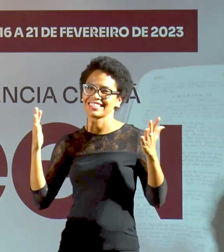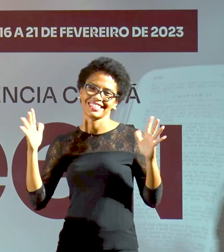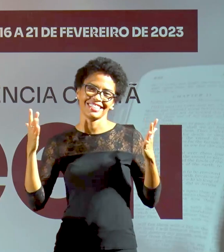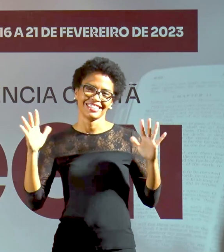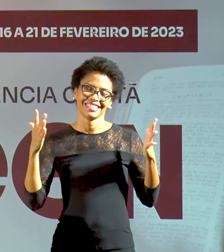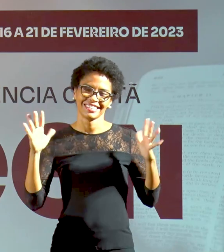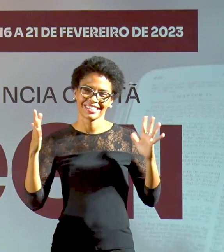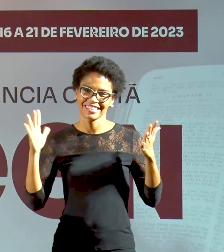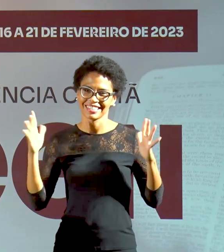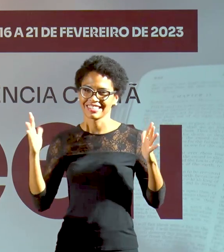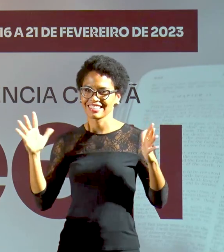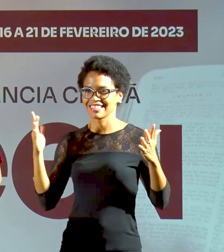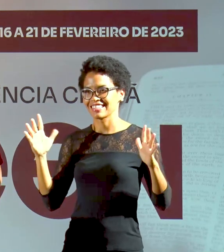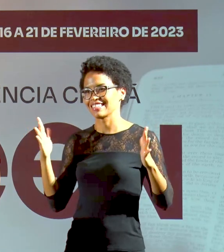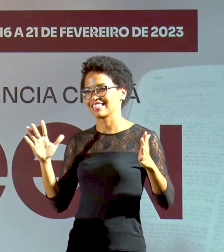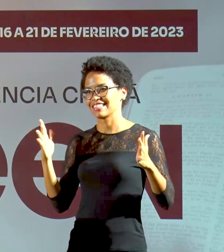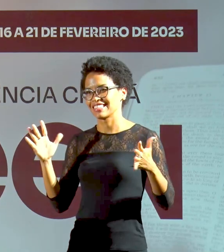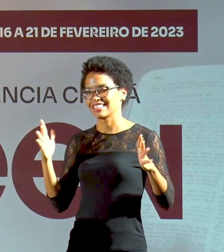gente